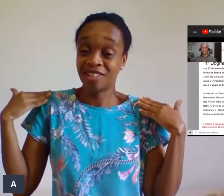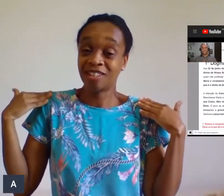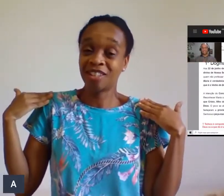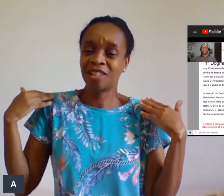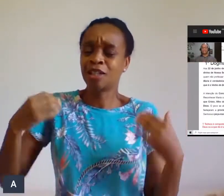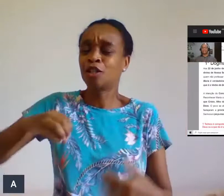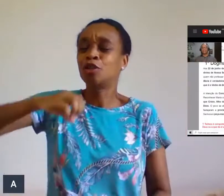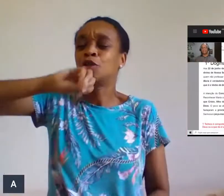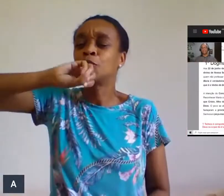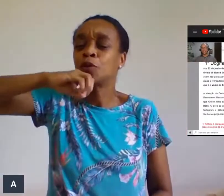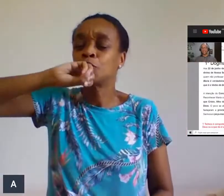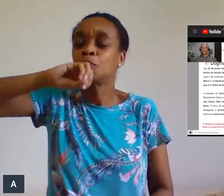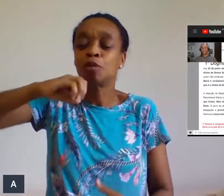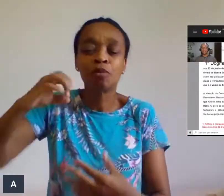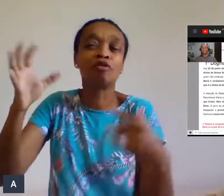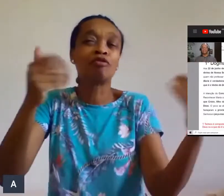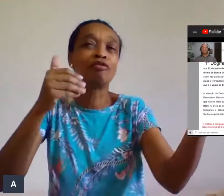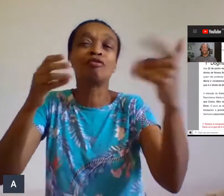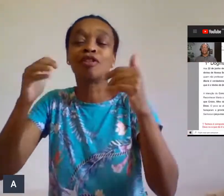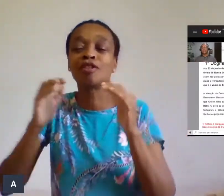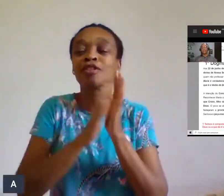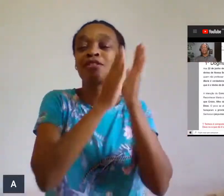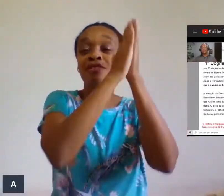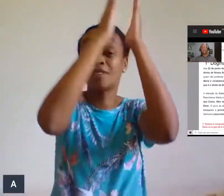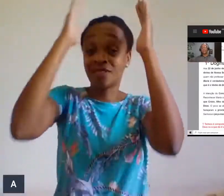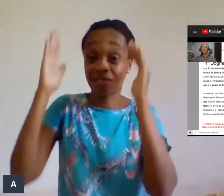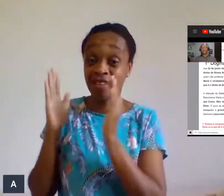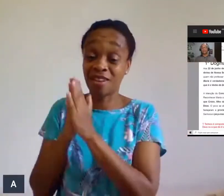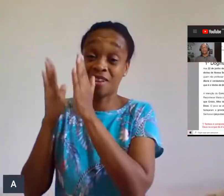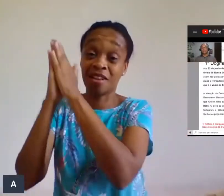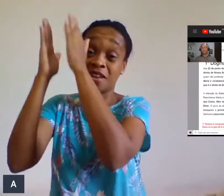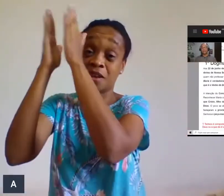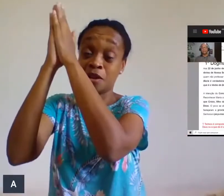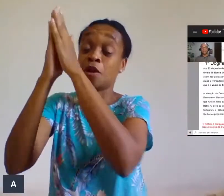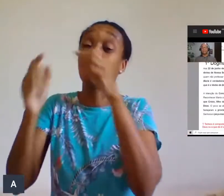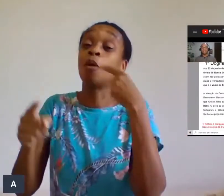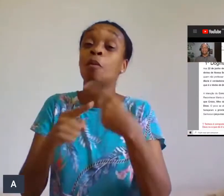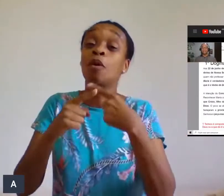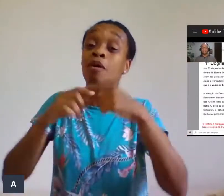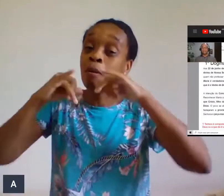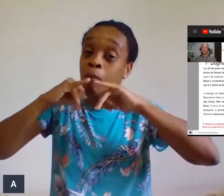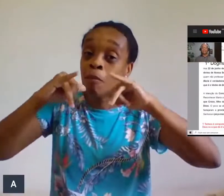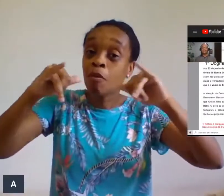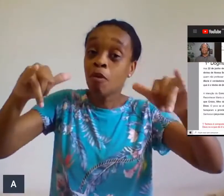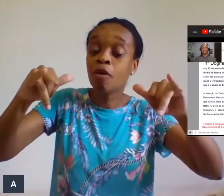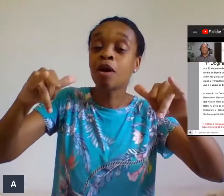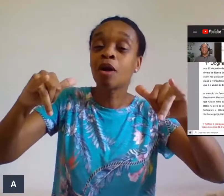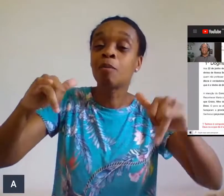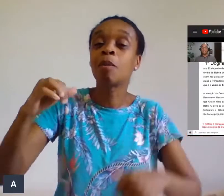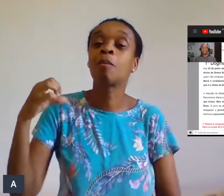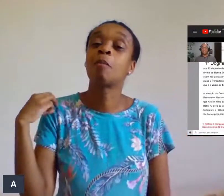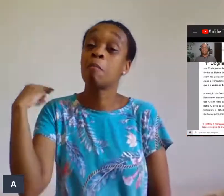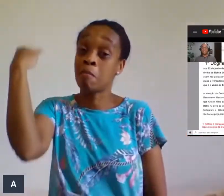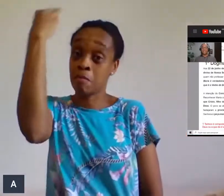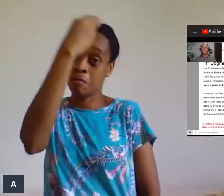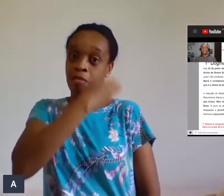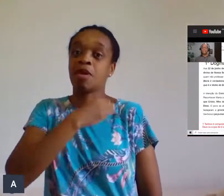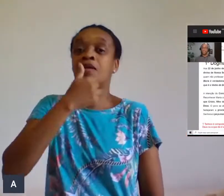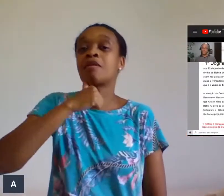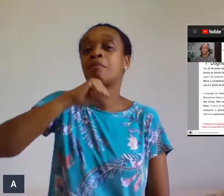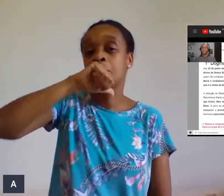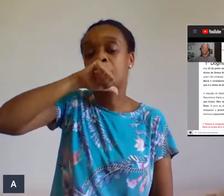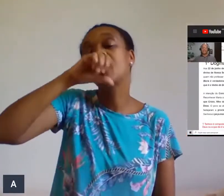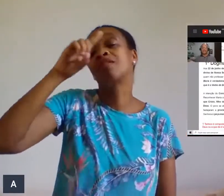suas casas, festejaram. Era a proclamação do dogma mariano. A maternidade divina de